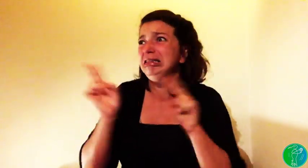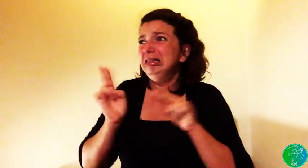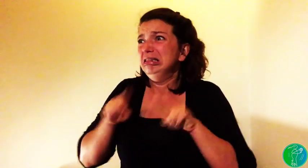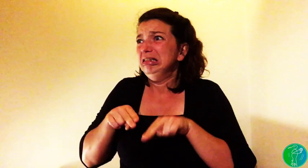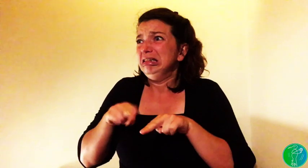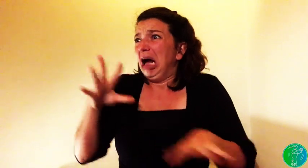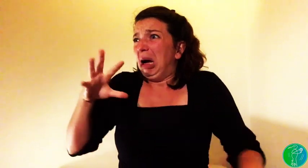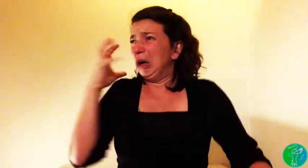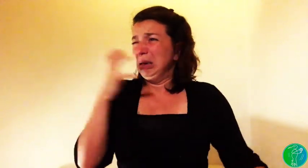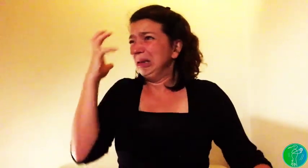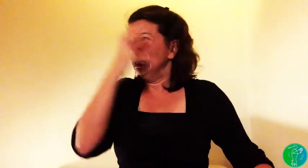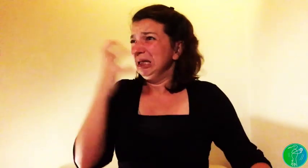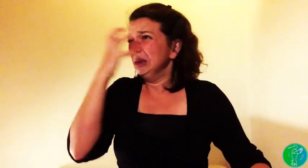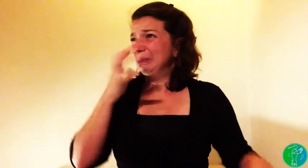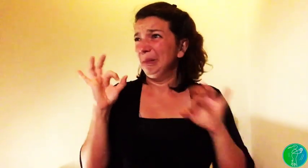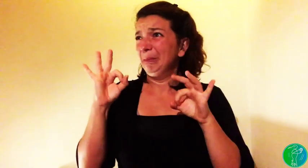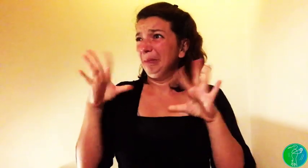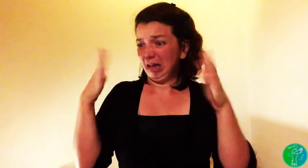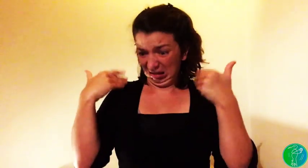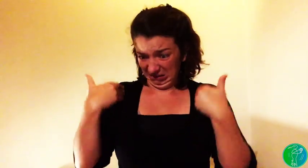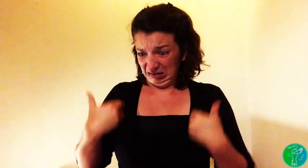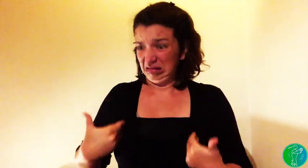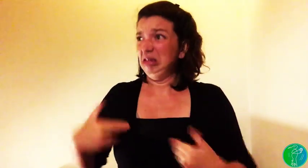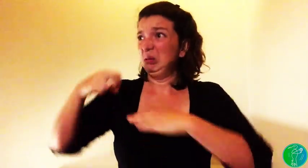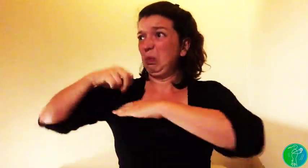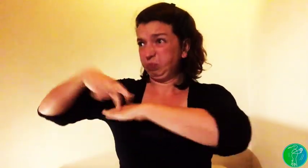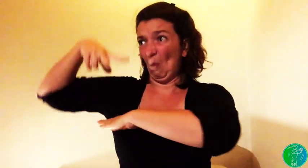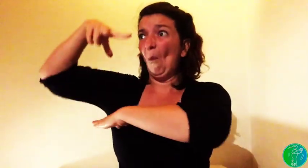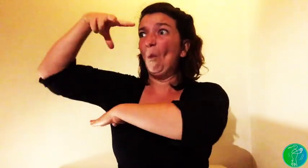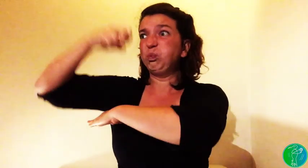dirait une grosse grenouille !»